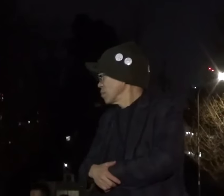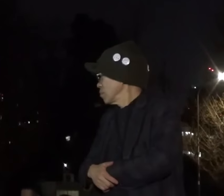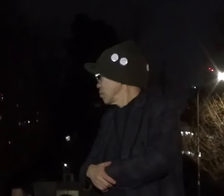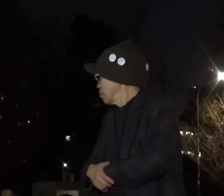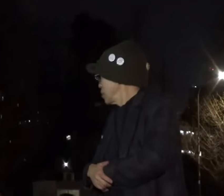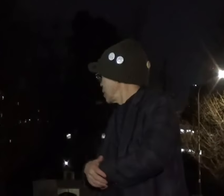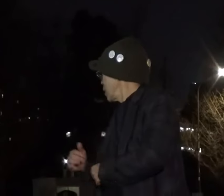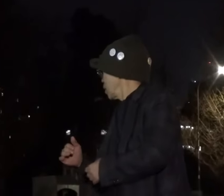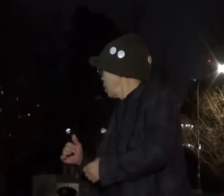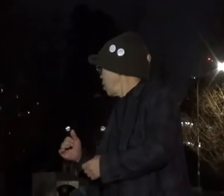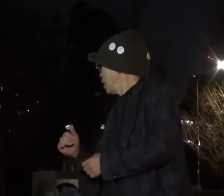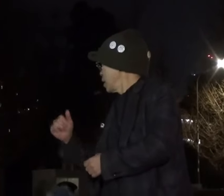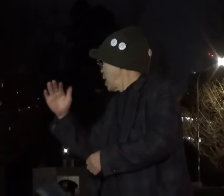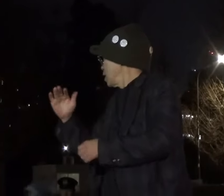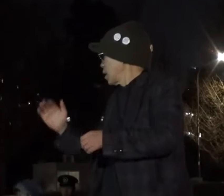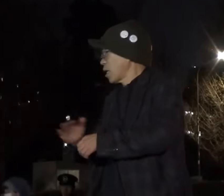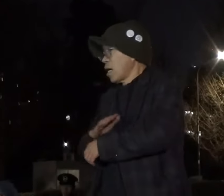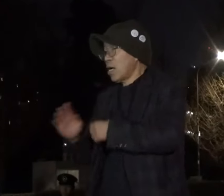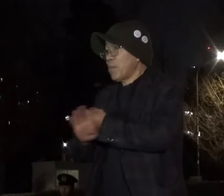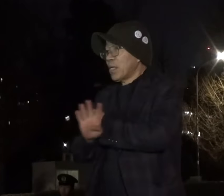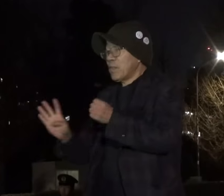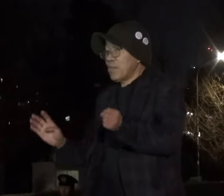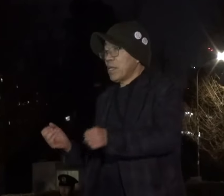高浜原発再稼働反対、